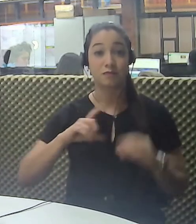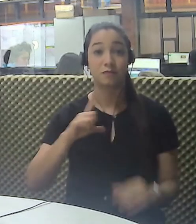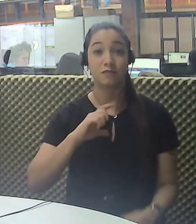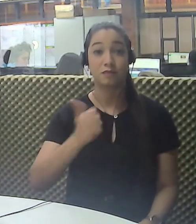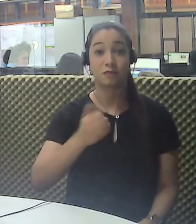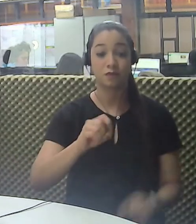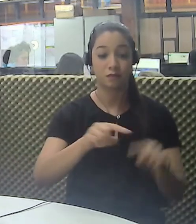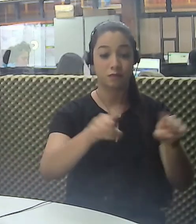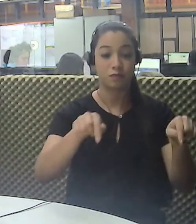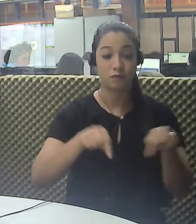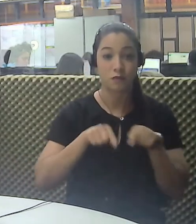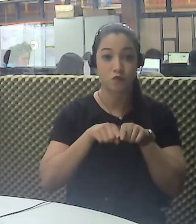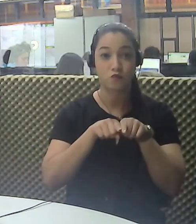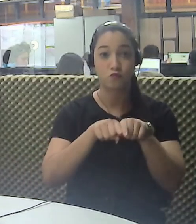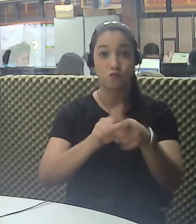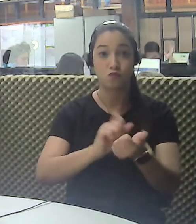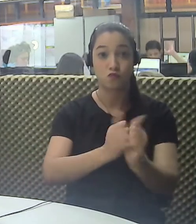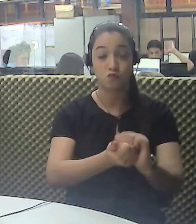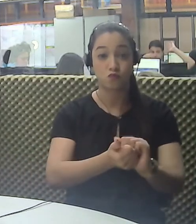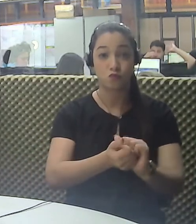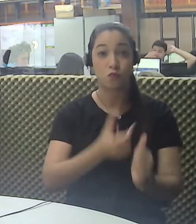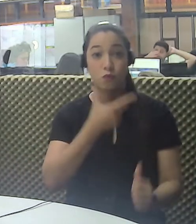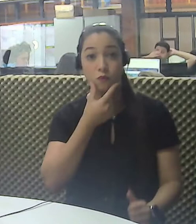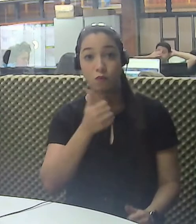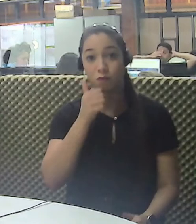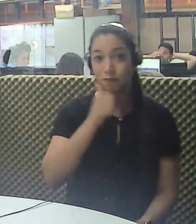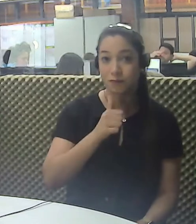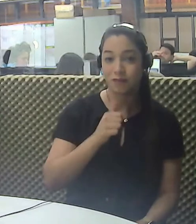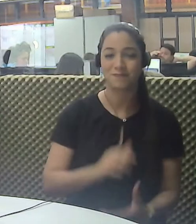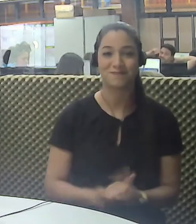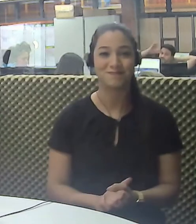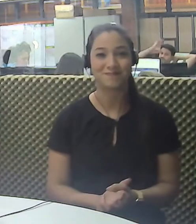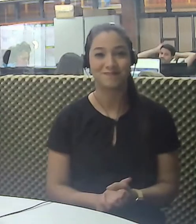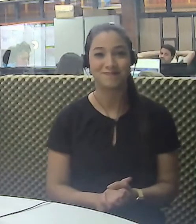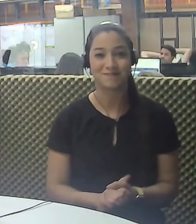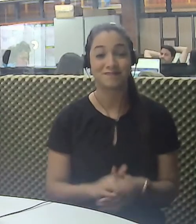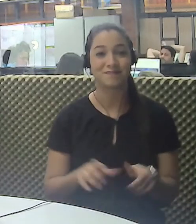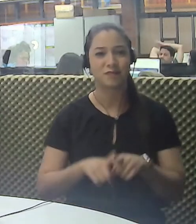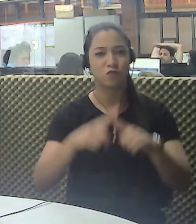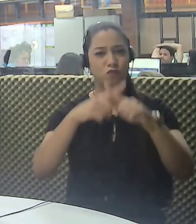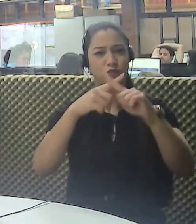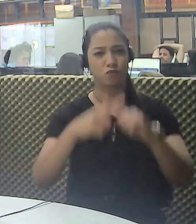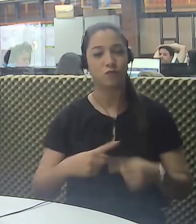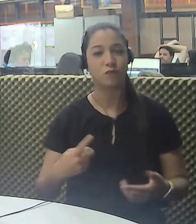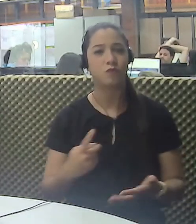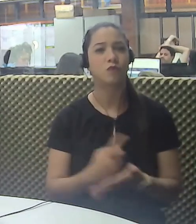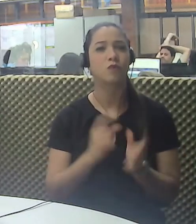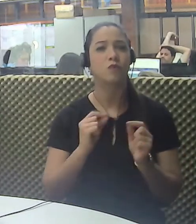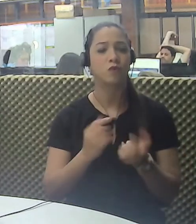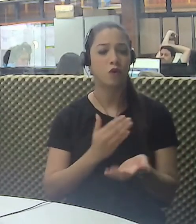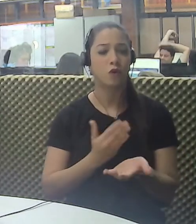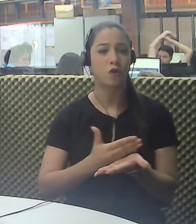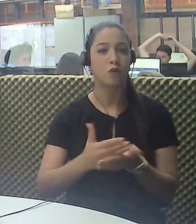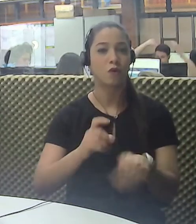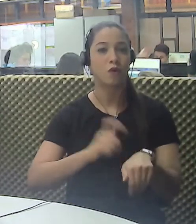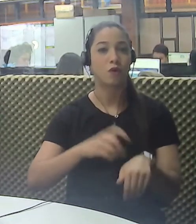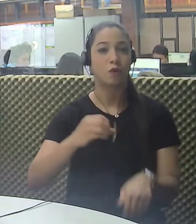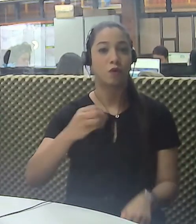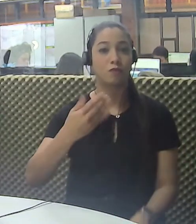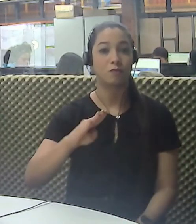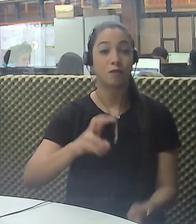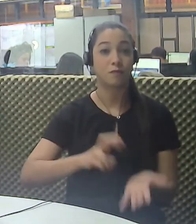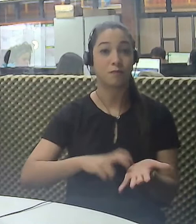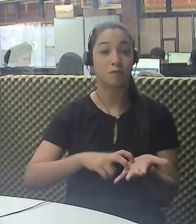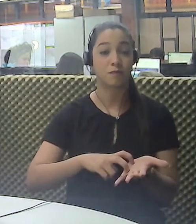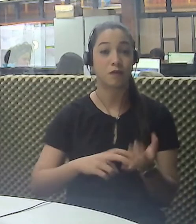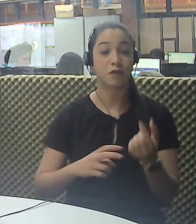com partidas simultâneas, tanto no masculino quanto no feminino. As disputas acontecerão a partir das 9h30 da manhã, entre